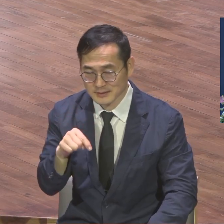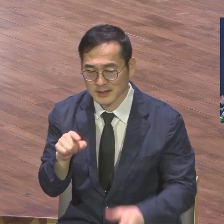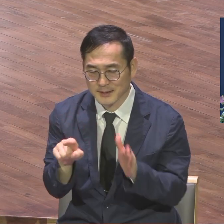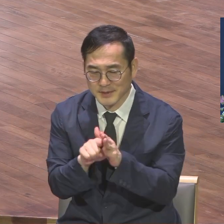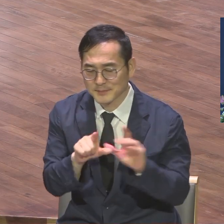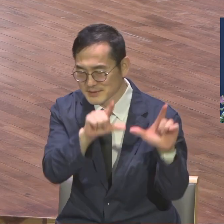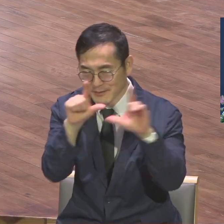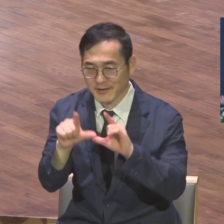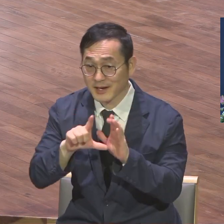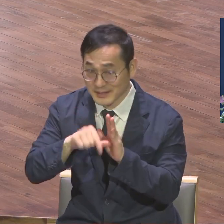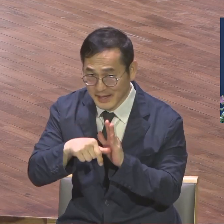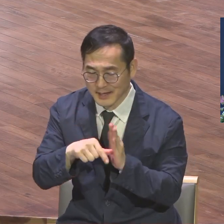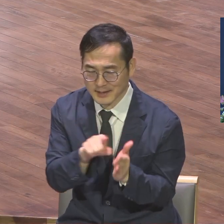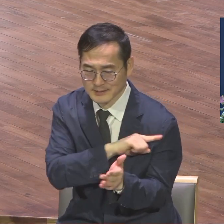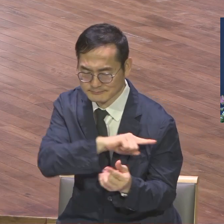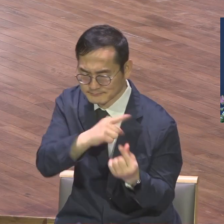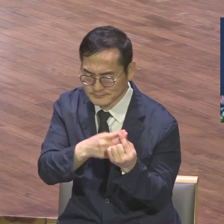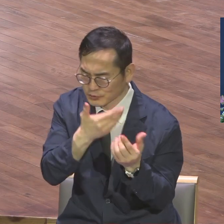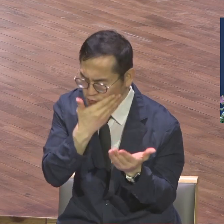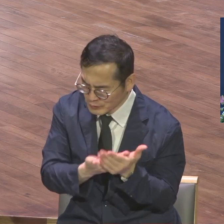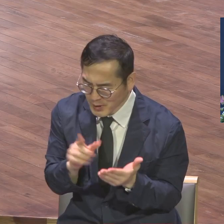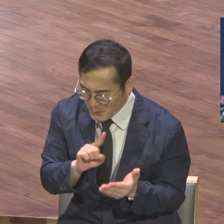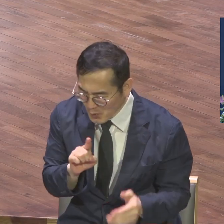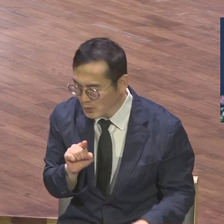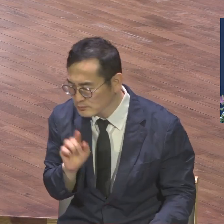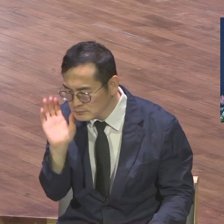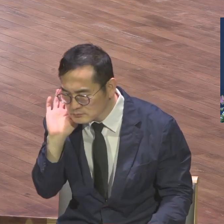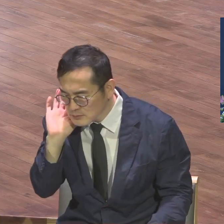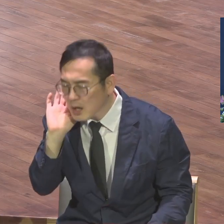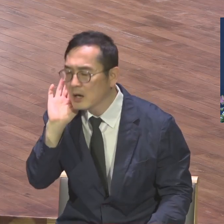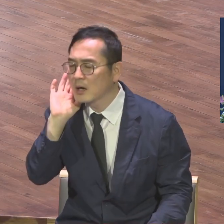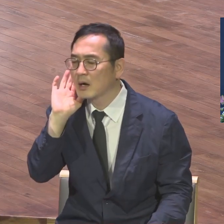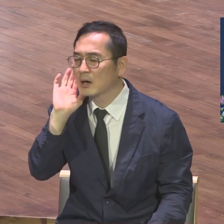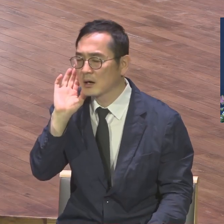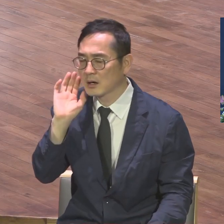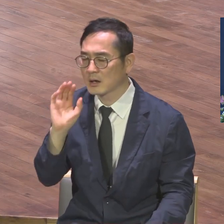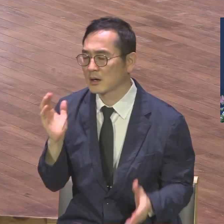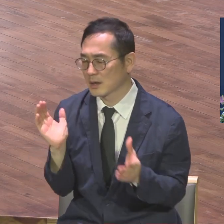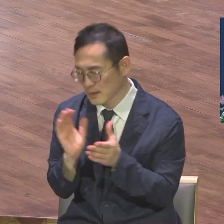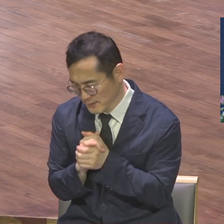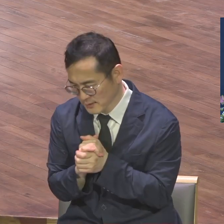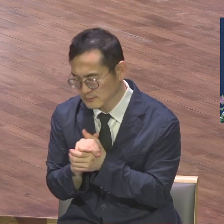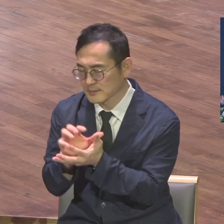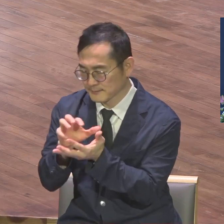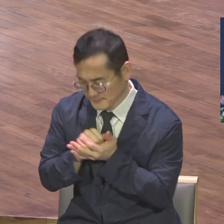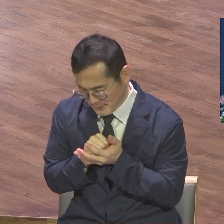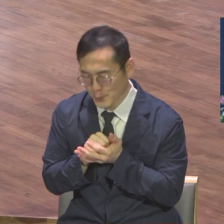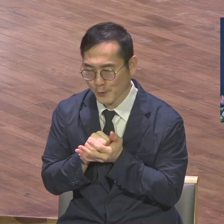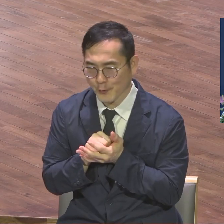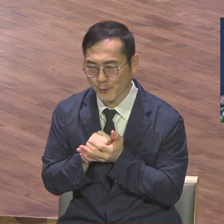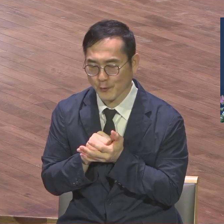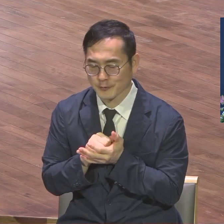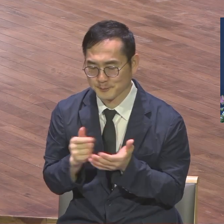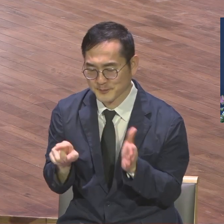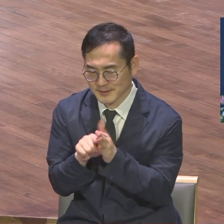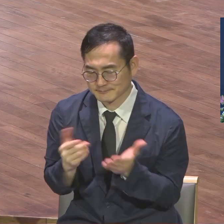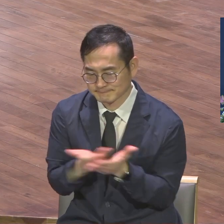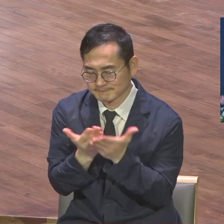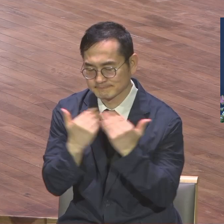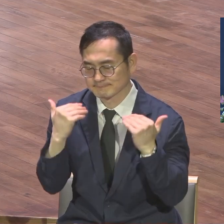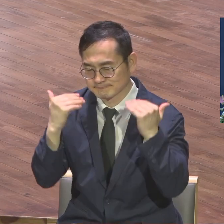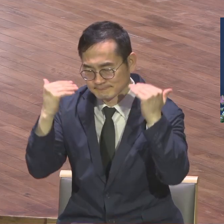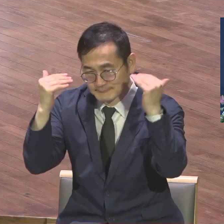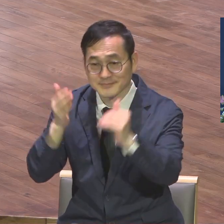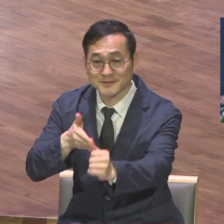핵심 이걸 확실하게 붙잡고 참된 누림과 성장의 길을 주님으로 축복합니다. 그럼 첫째로